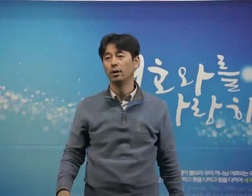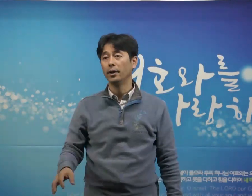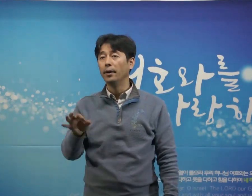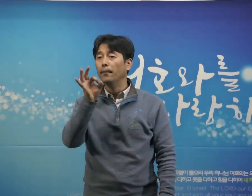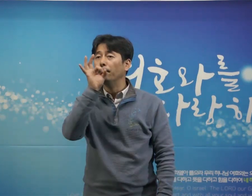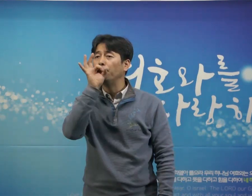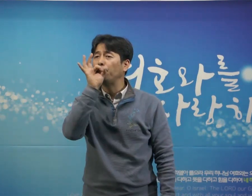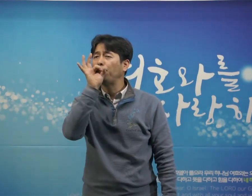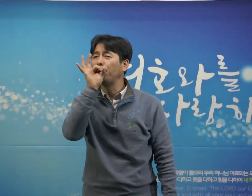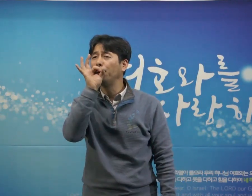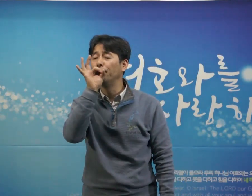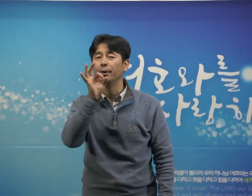농인들을 위해서는